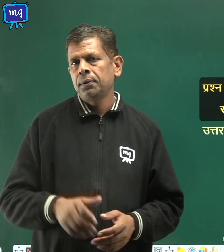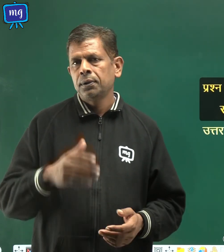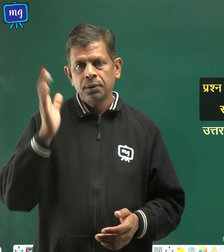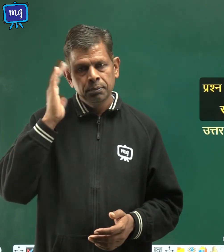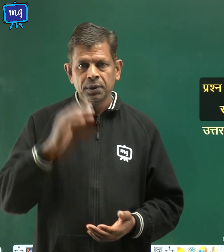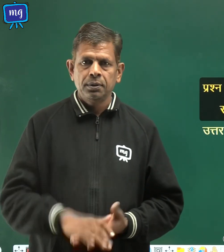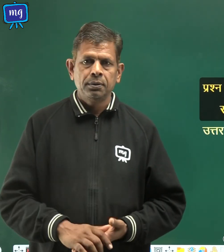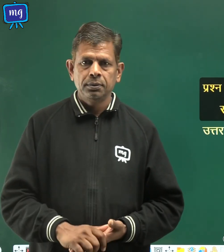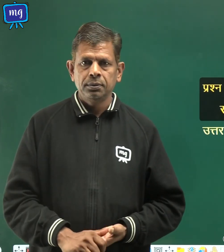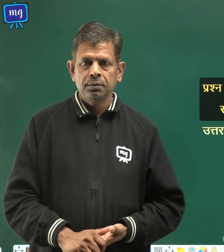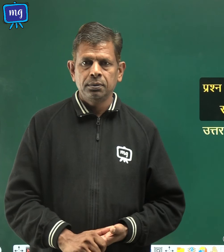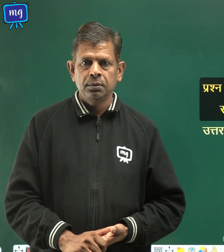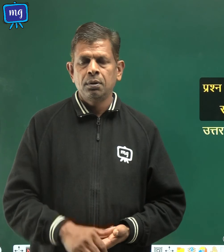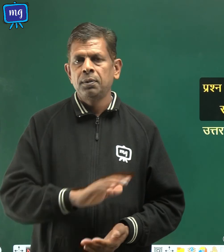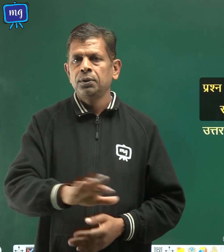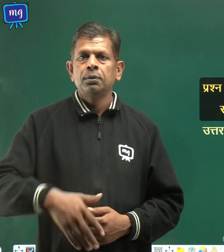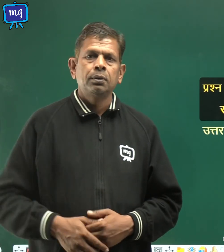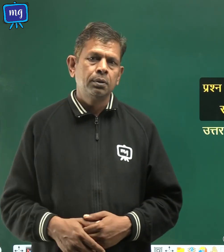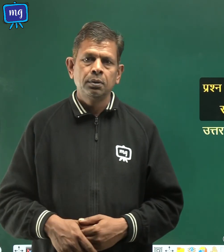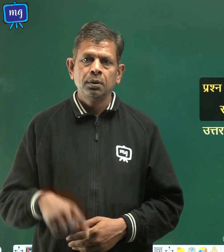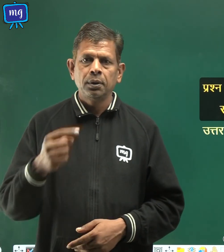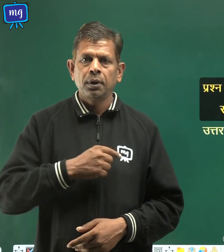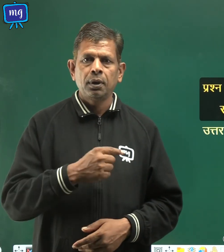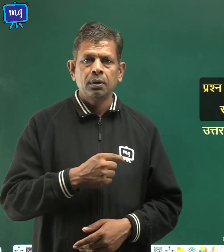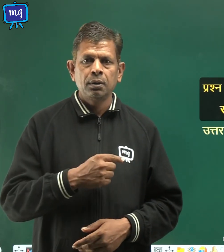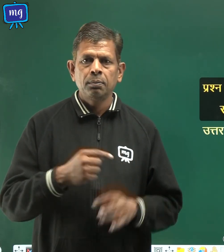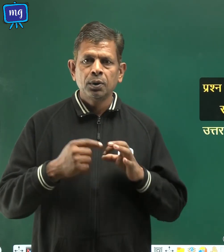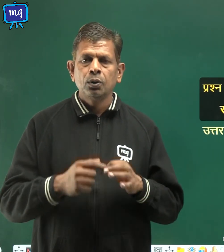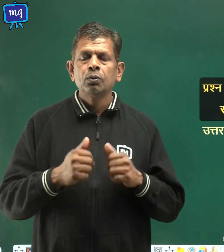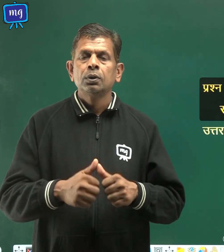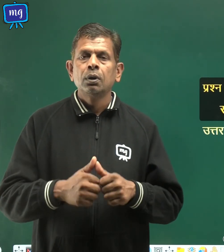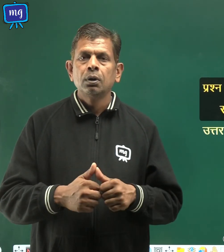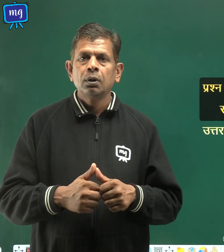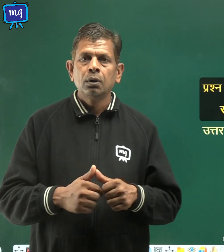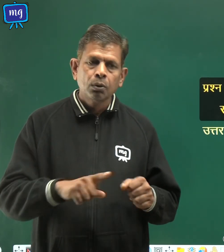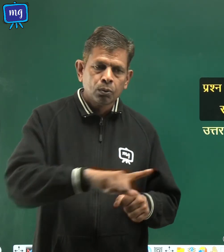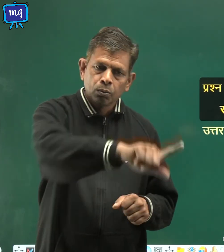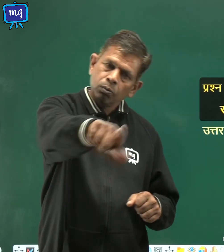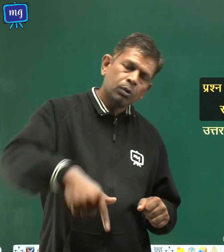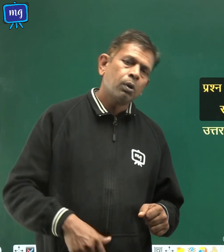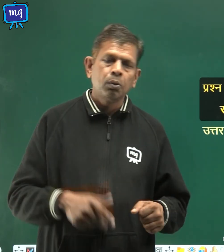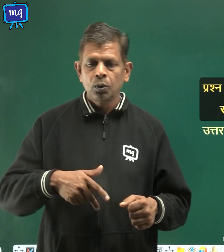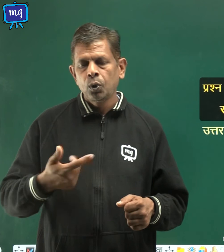समझाइए। बच्चों, इन प्रश्नों के उत्तर आप स्वयं लिखना।